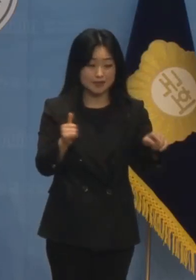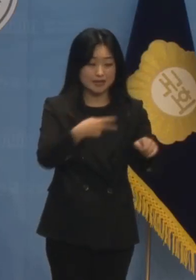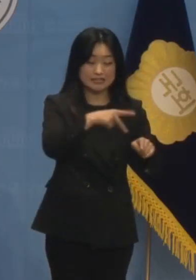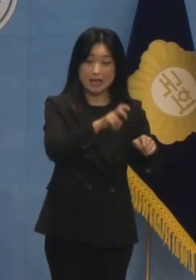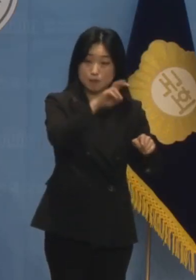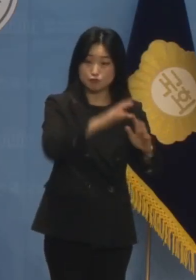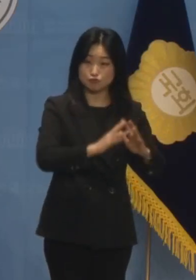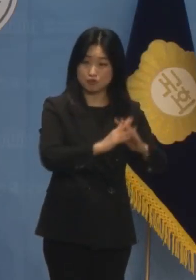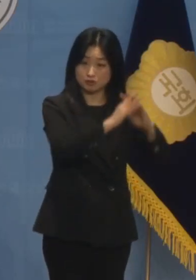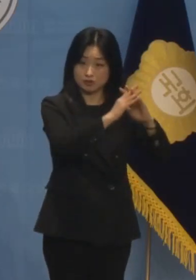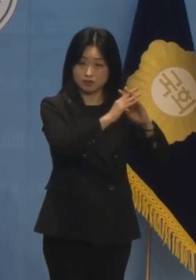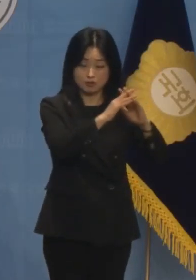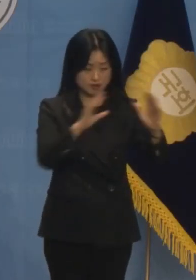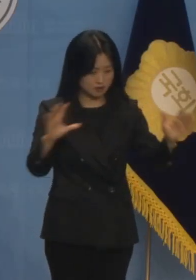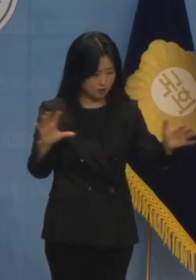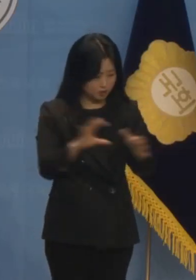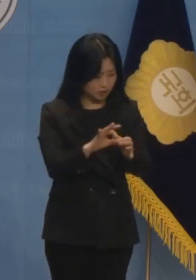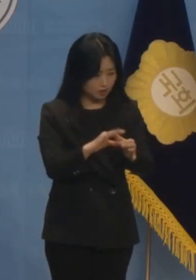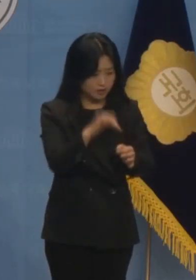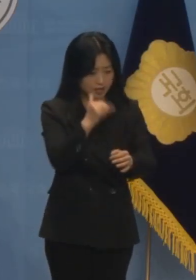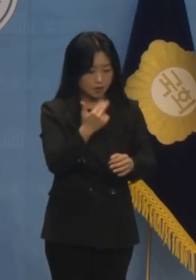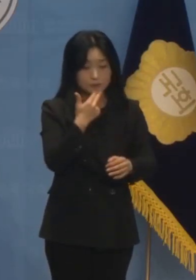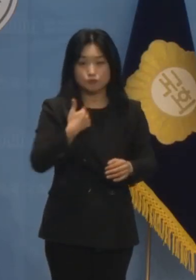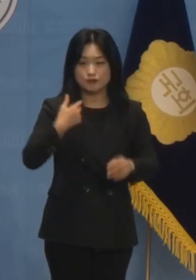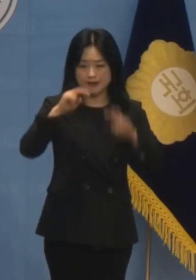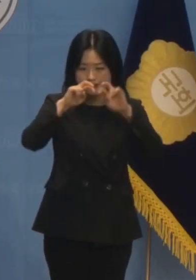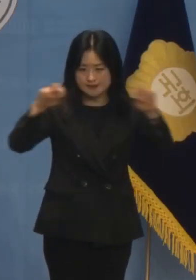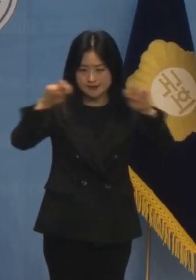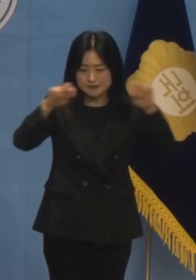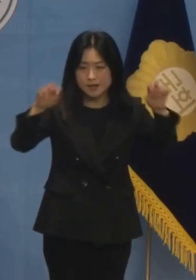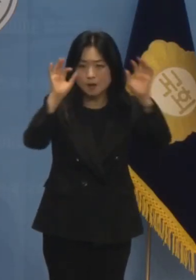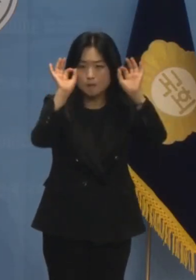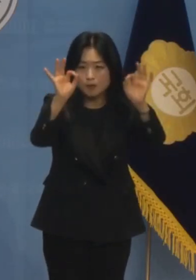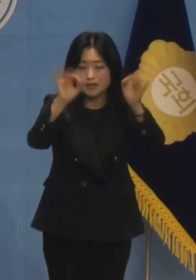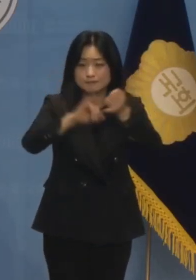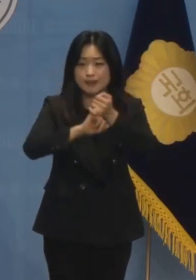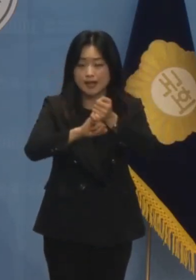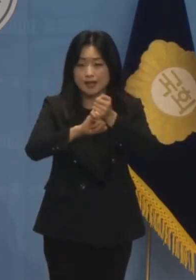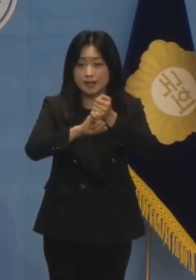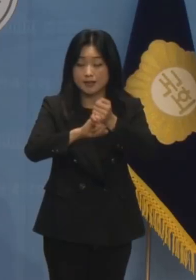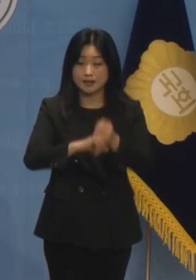삼부토건에 손을 댔는지 밝혀내겠습니다. 수백억 원의